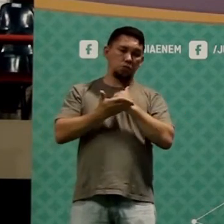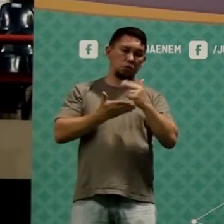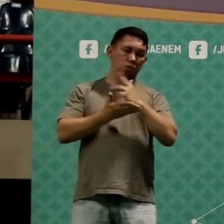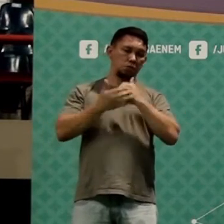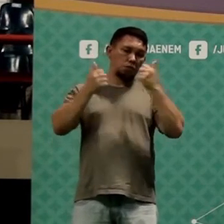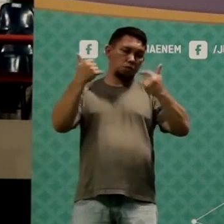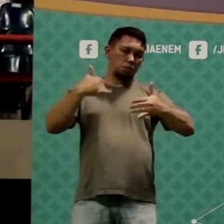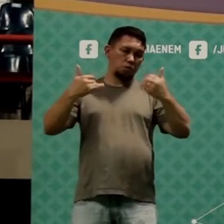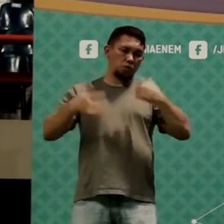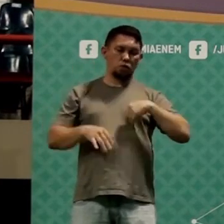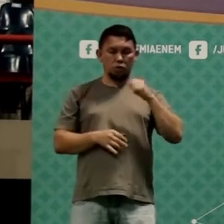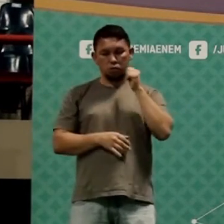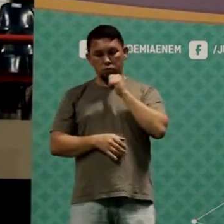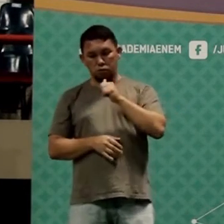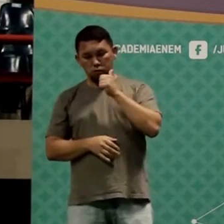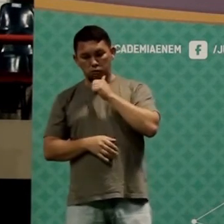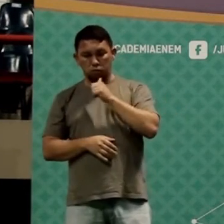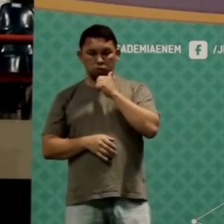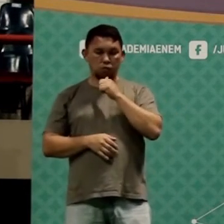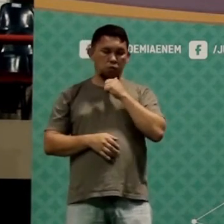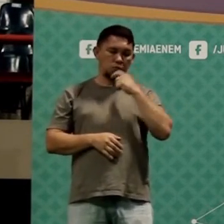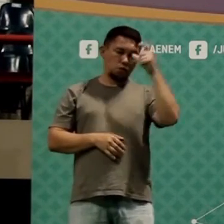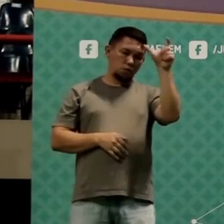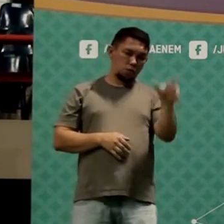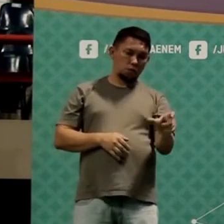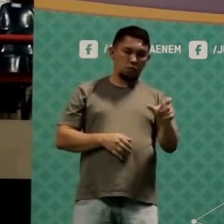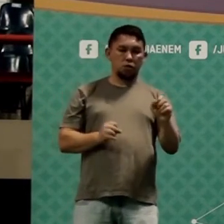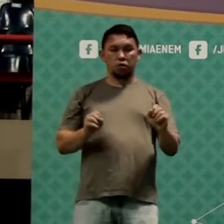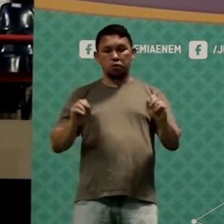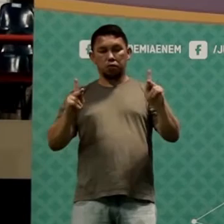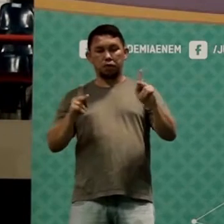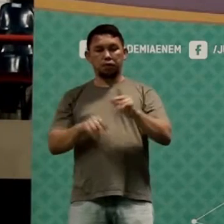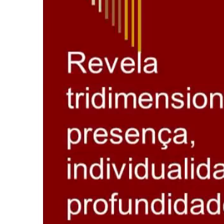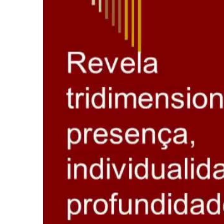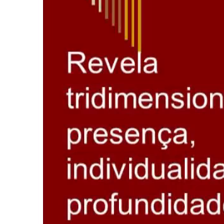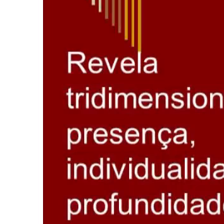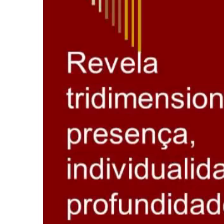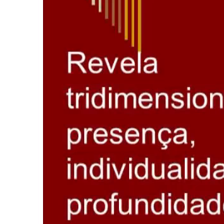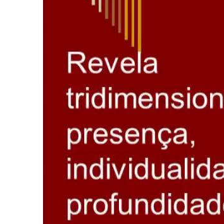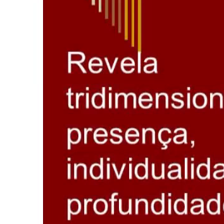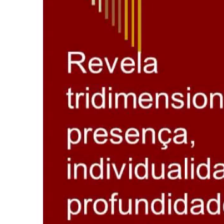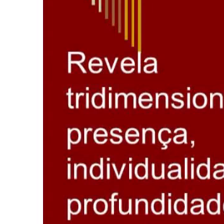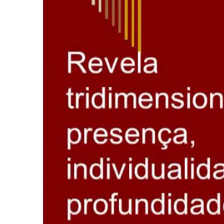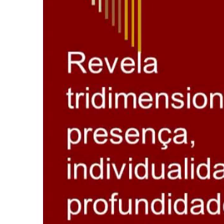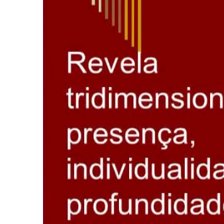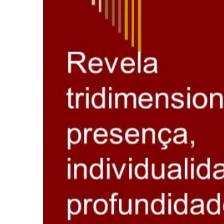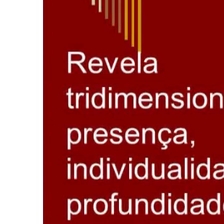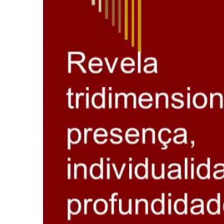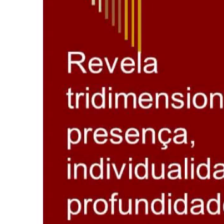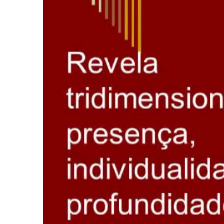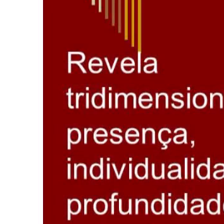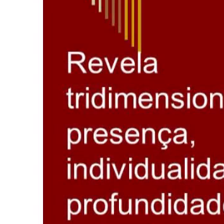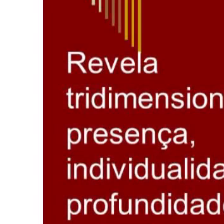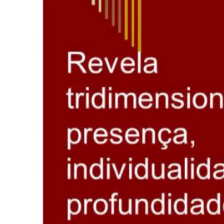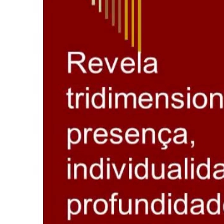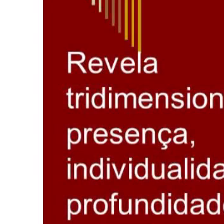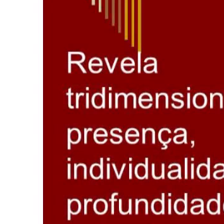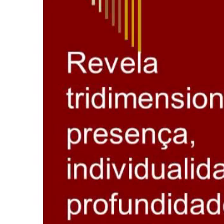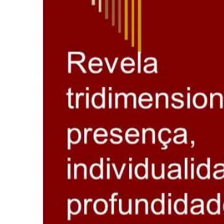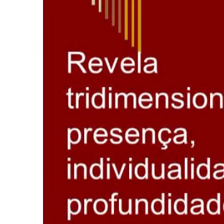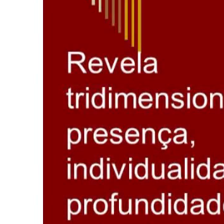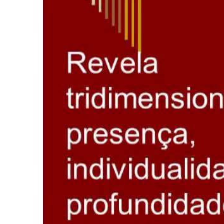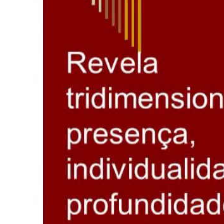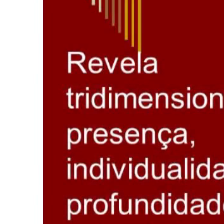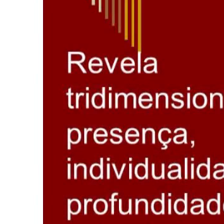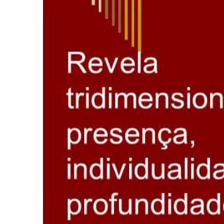dele, falando sobre o feminino, falando sobre a mulher. Tá certo? Beleza? Isso aqui é um quadro que fala